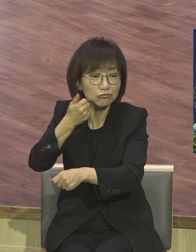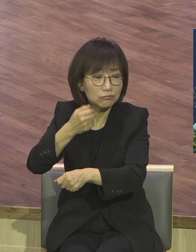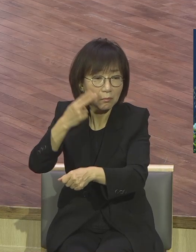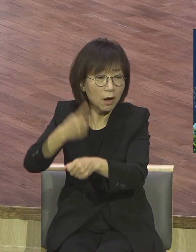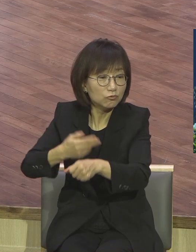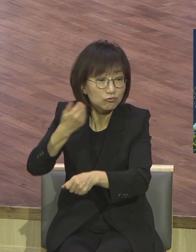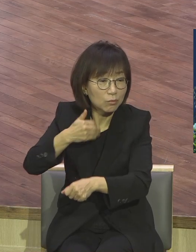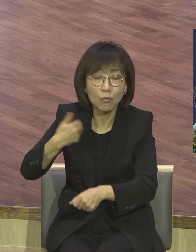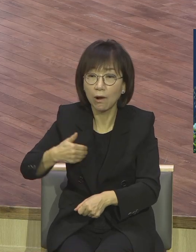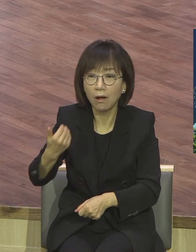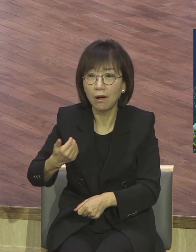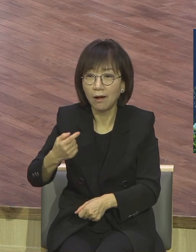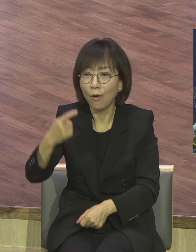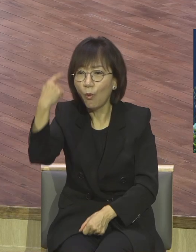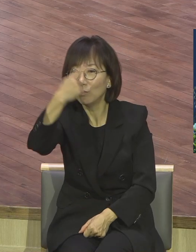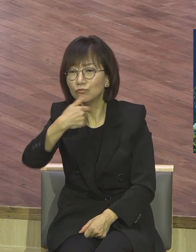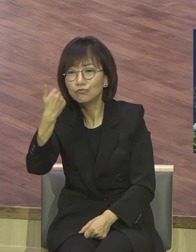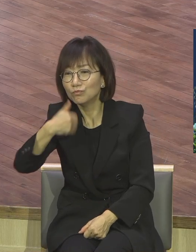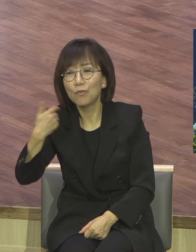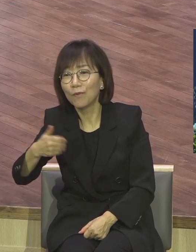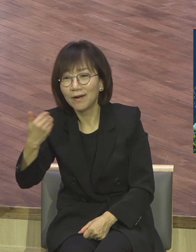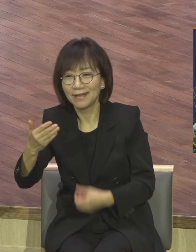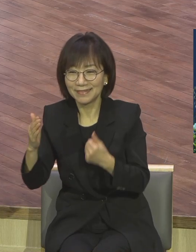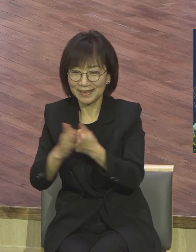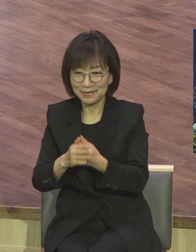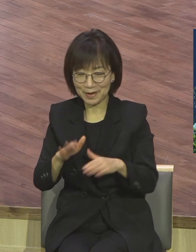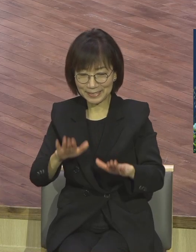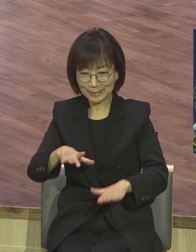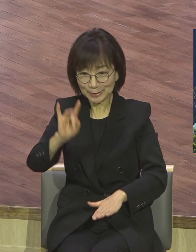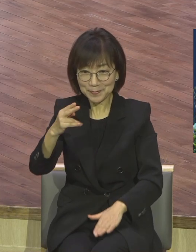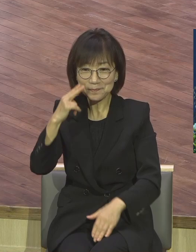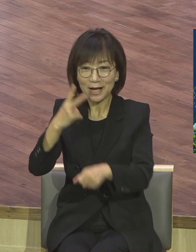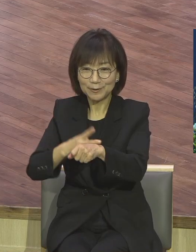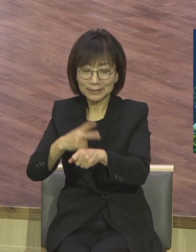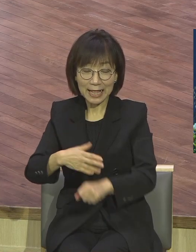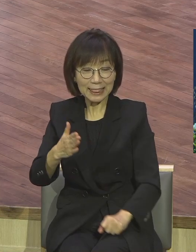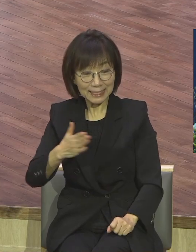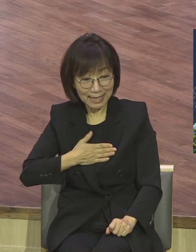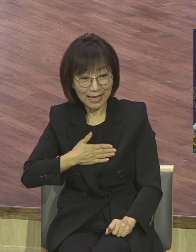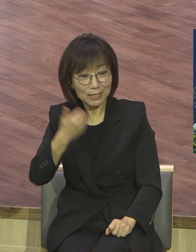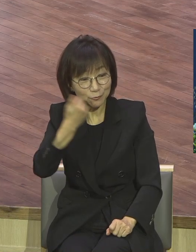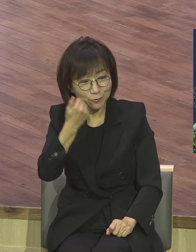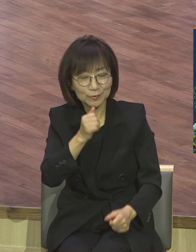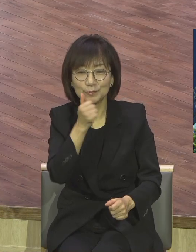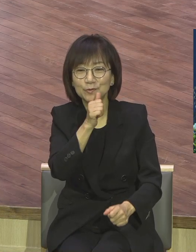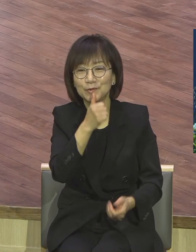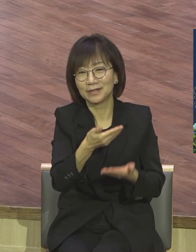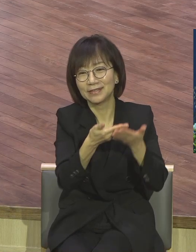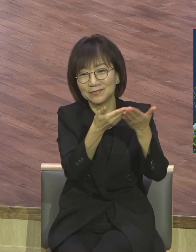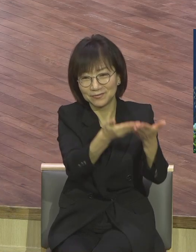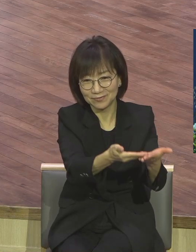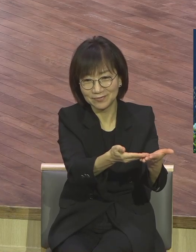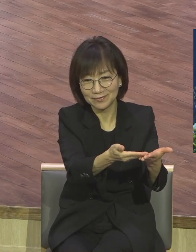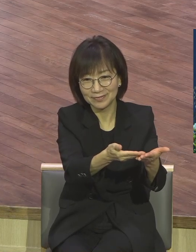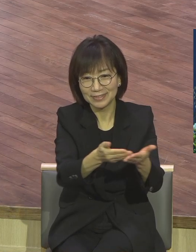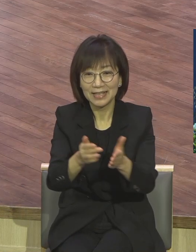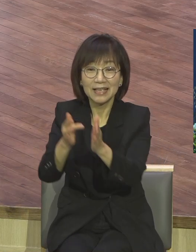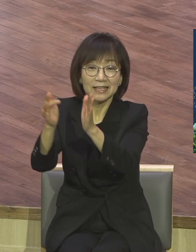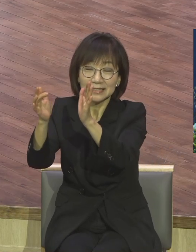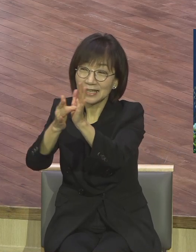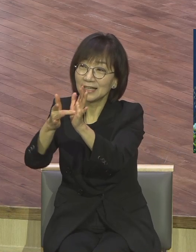그래서 자기에 대해서 잘 소개를 하고 있습니다. 바울은 자기가